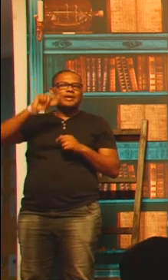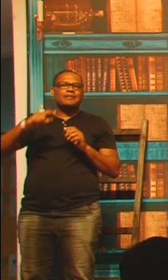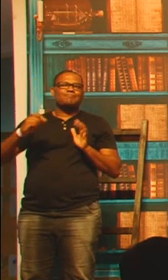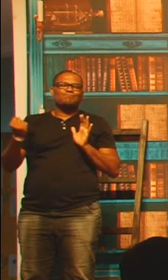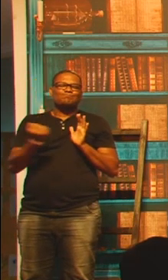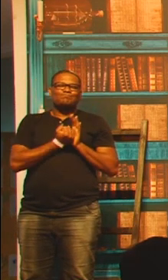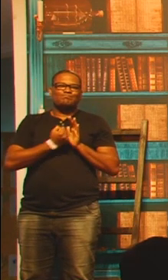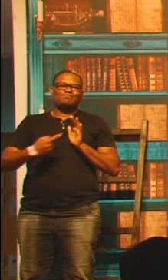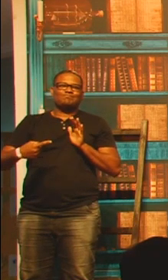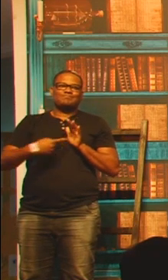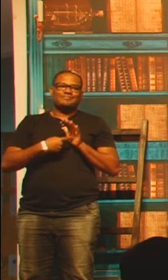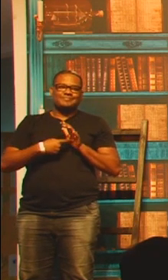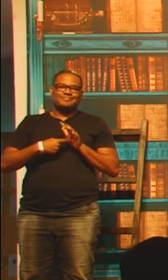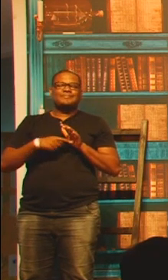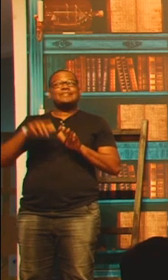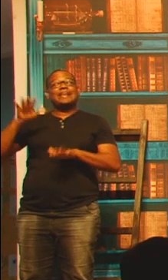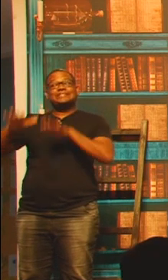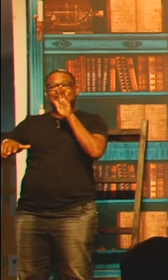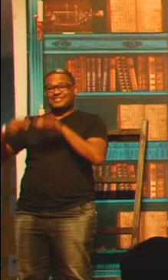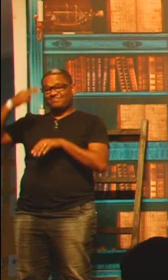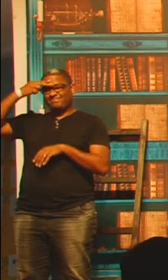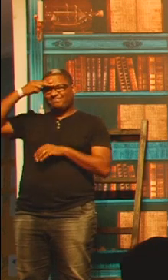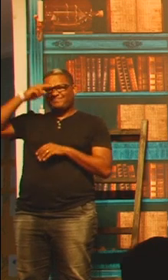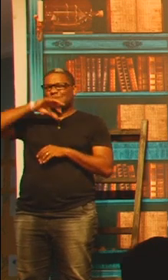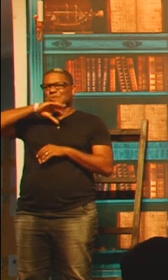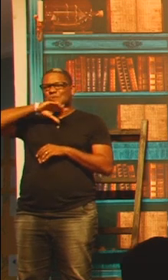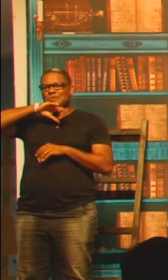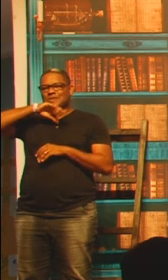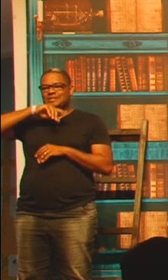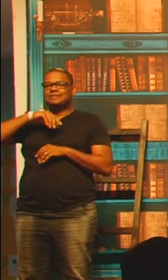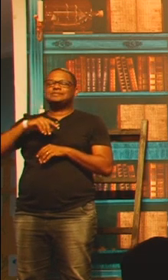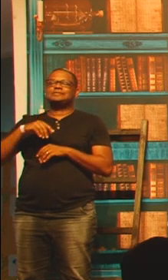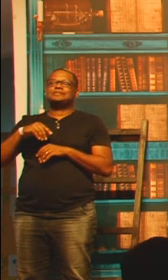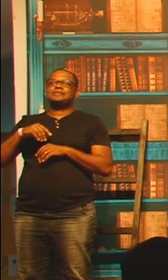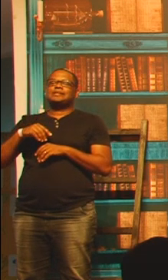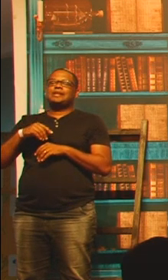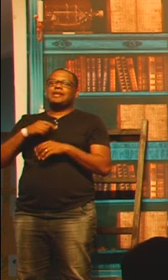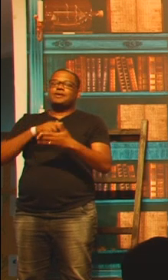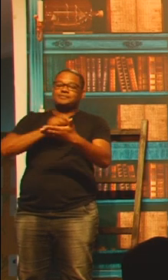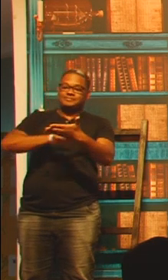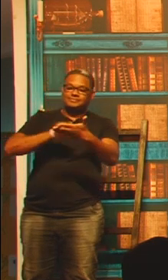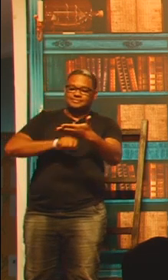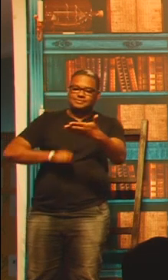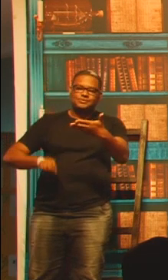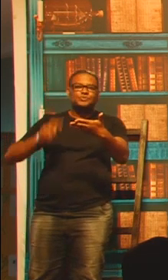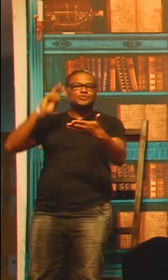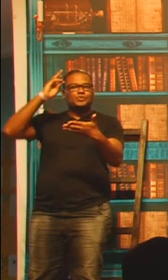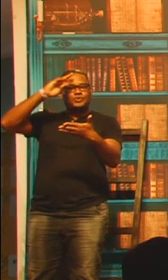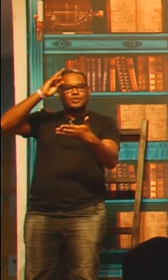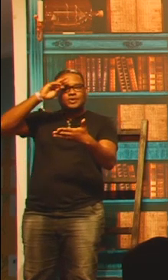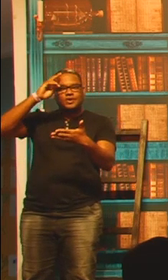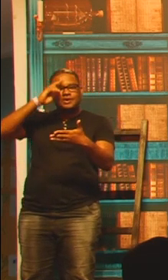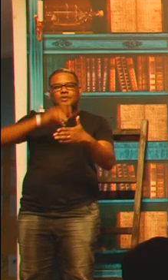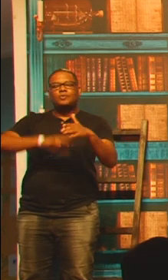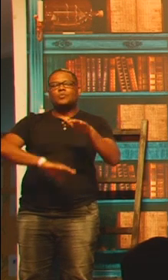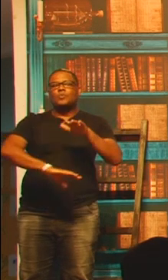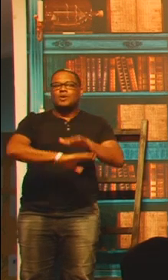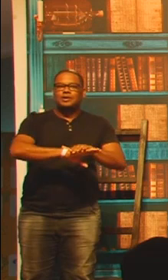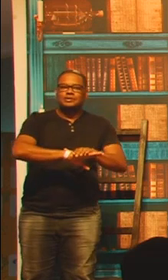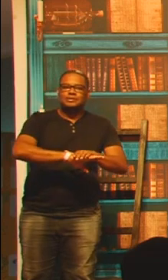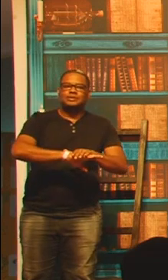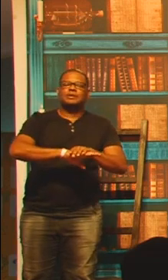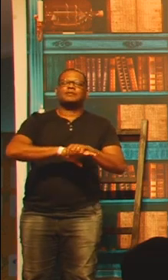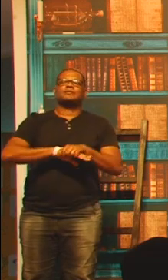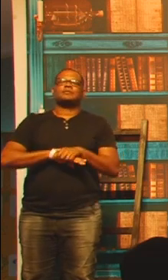marcaram e nem sempre são coisas boas. E aí eu escrevia histórias e guardava. Meus